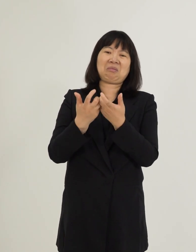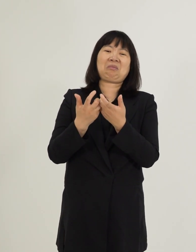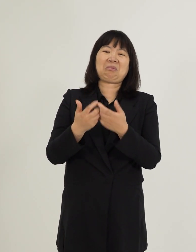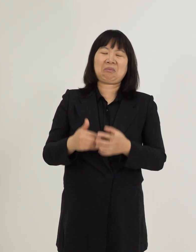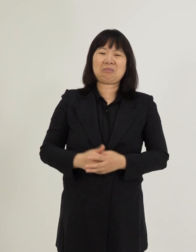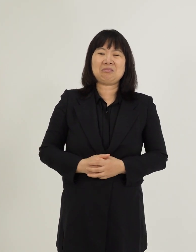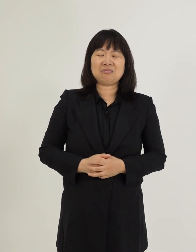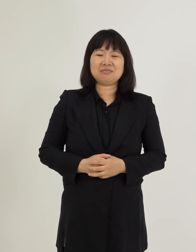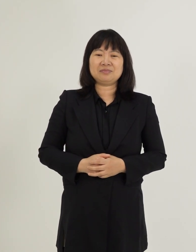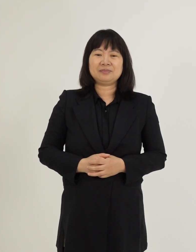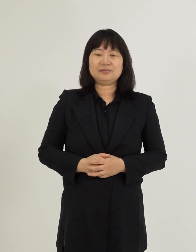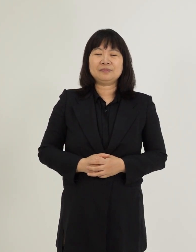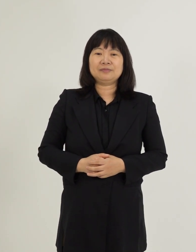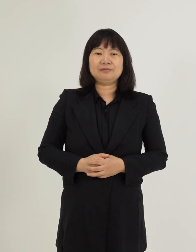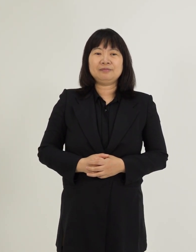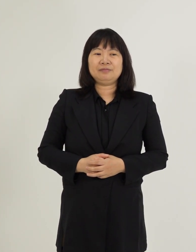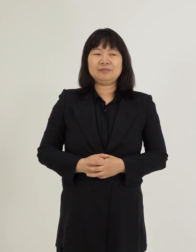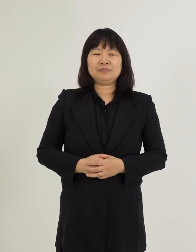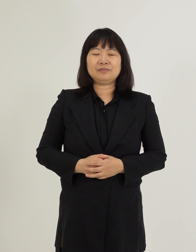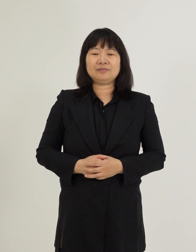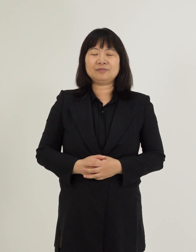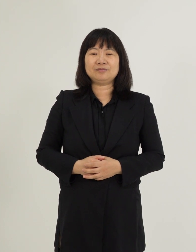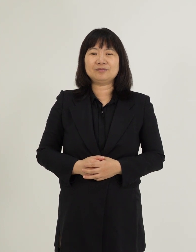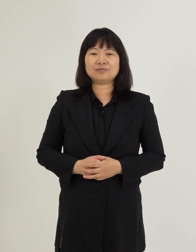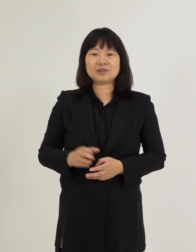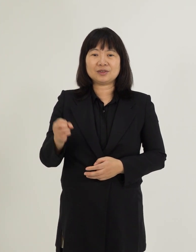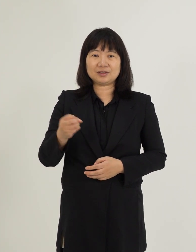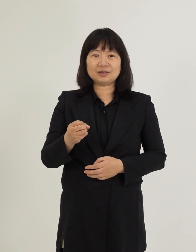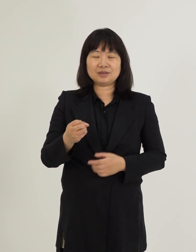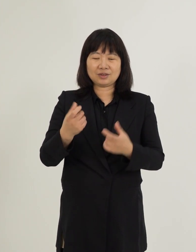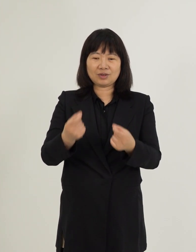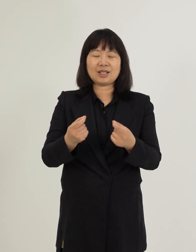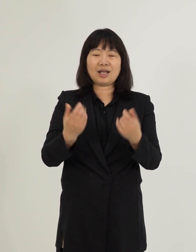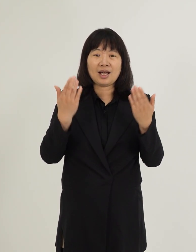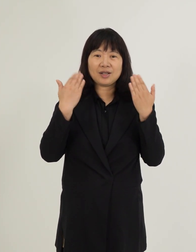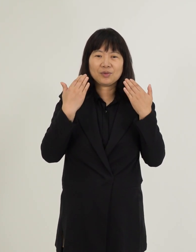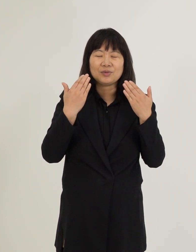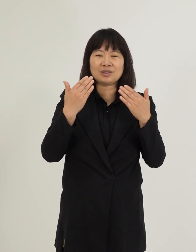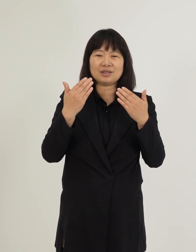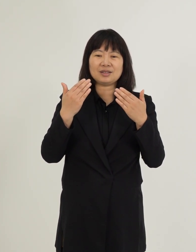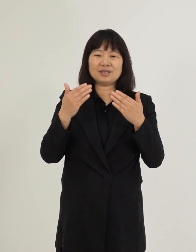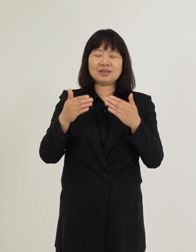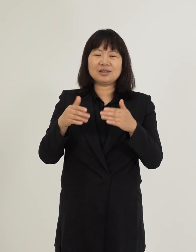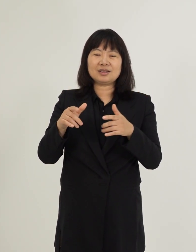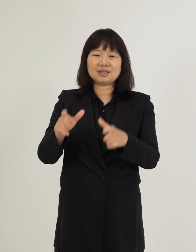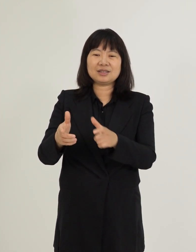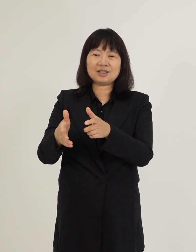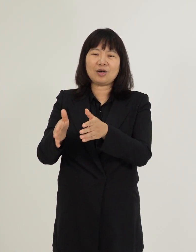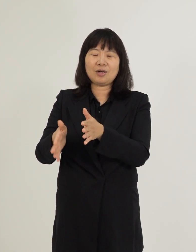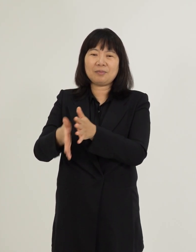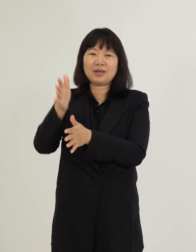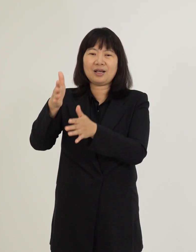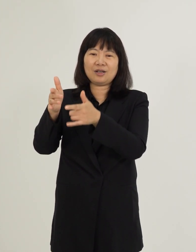그리고 학교를 저 안에다가 집어넣고 이 지역의 슬픔과 고난과